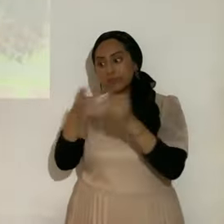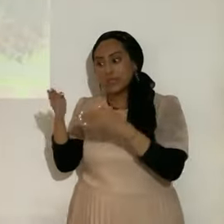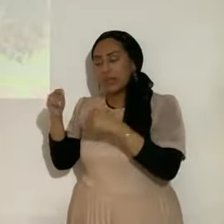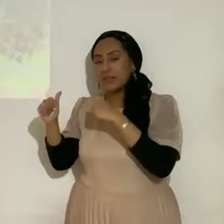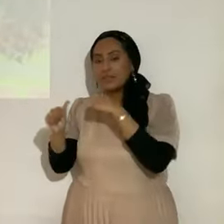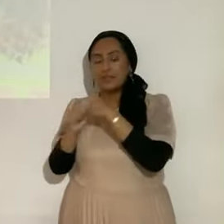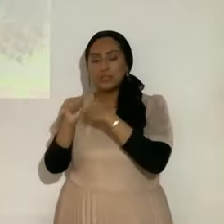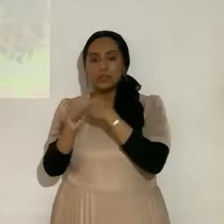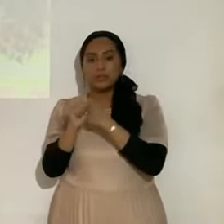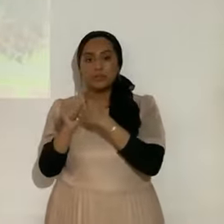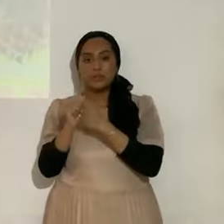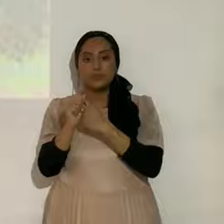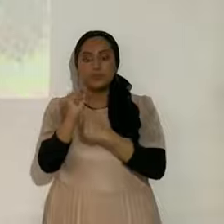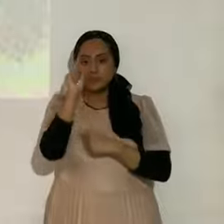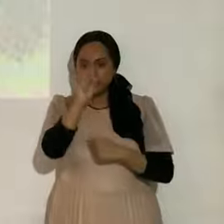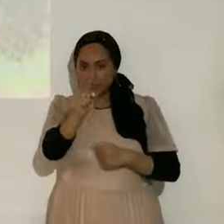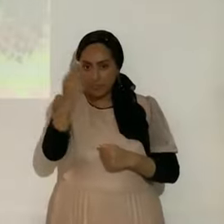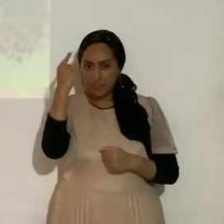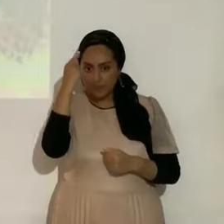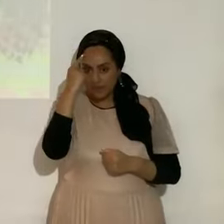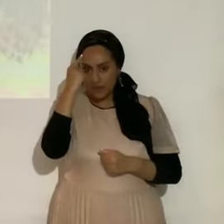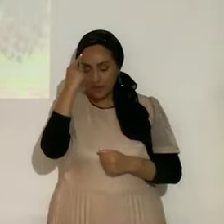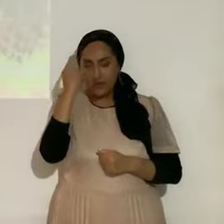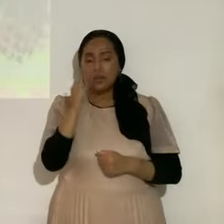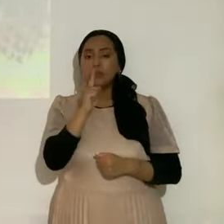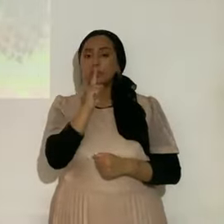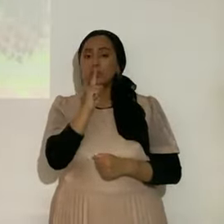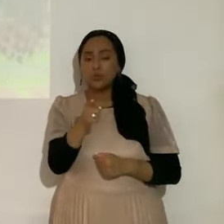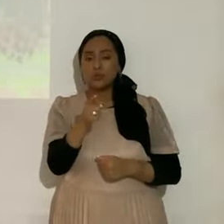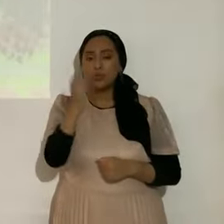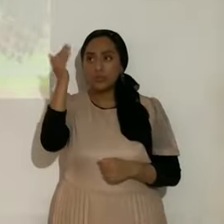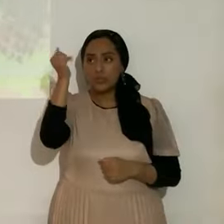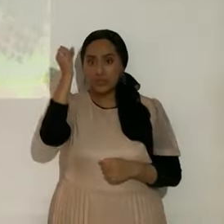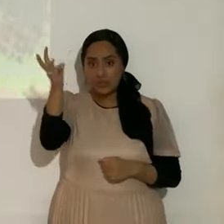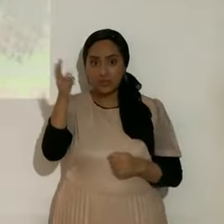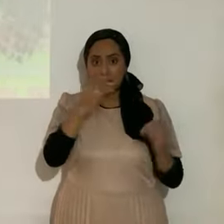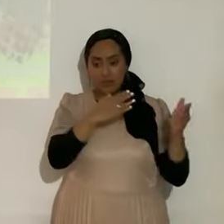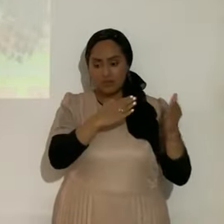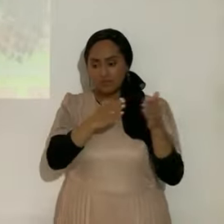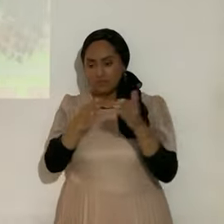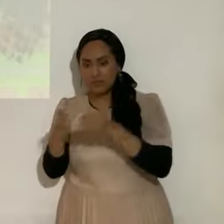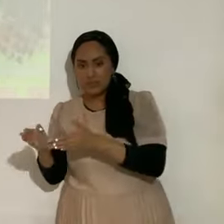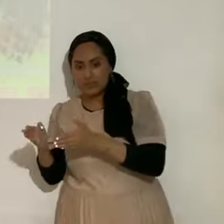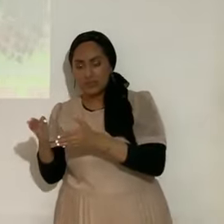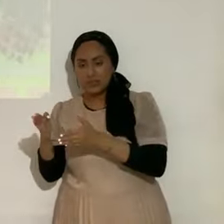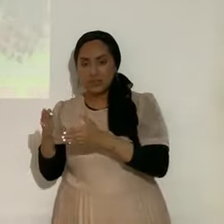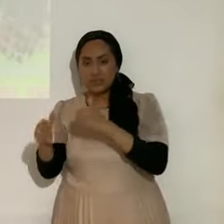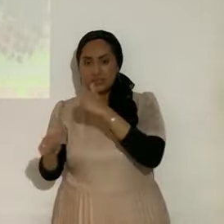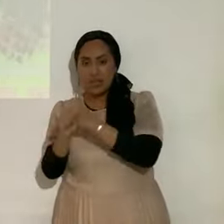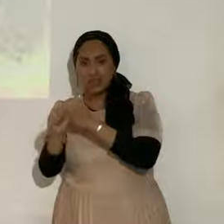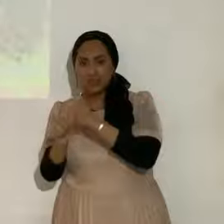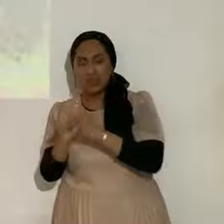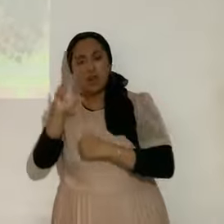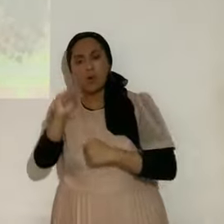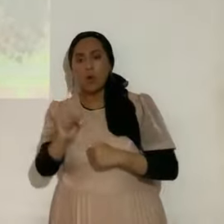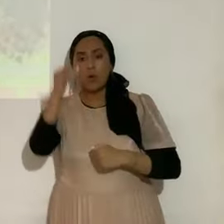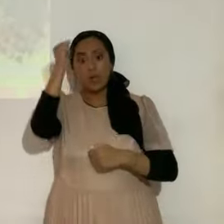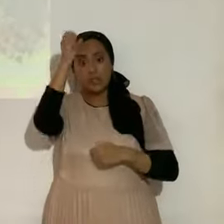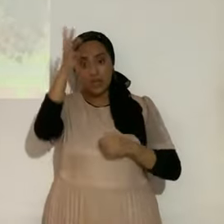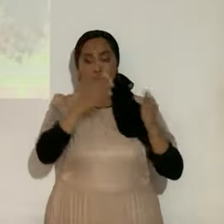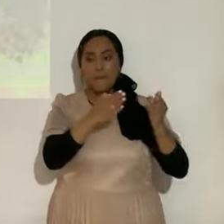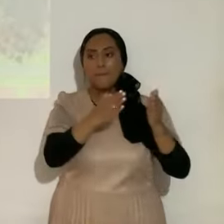peligro. ¿Acaso piensas que la verdad, quien es Yahshua, te lleva a estos conceptos? No, Yahshua te lleva a